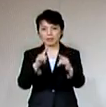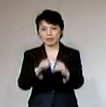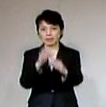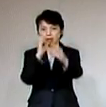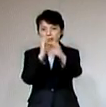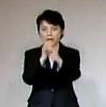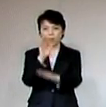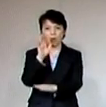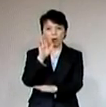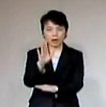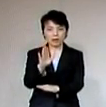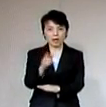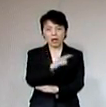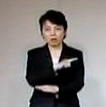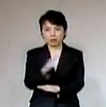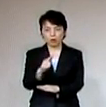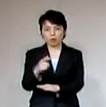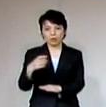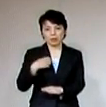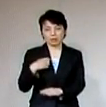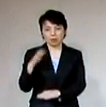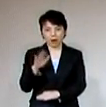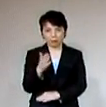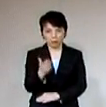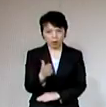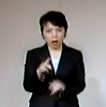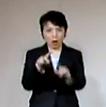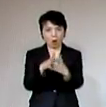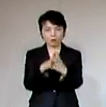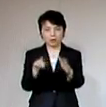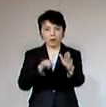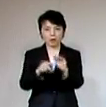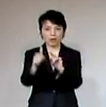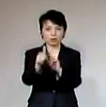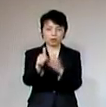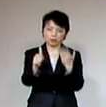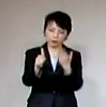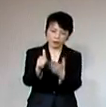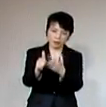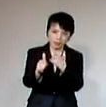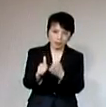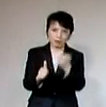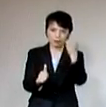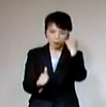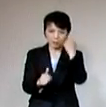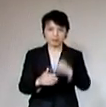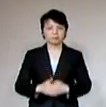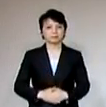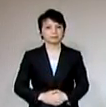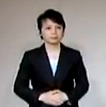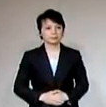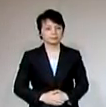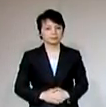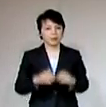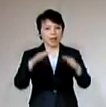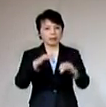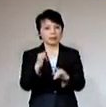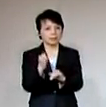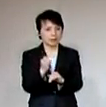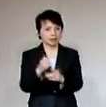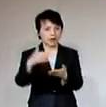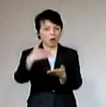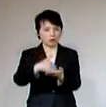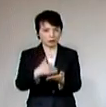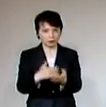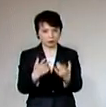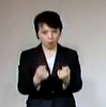望を持ち、いかなる位置づけをされるのか、小沢代表に率直にお尋ねしたいと思います。 谷さんのおっしゃる通り